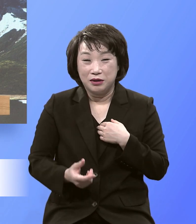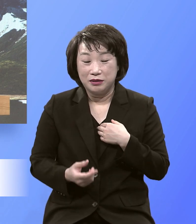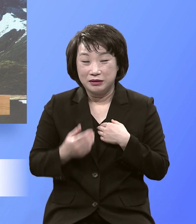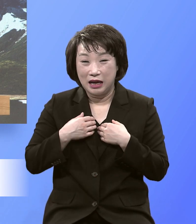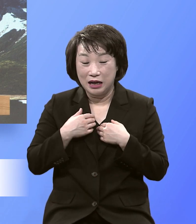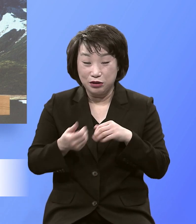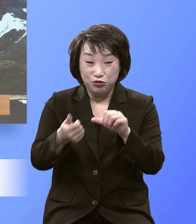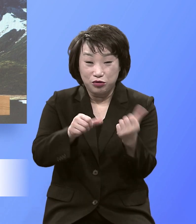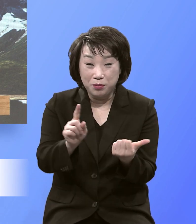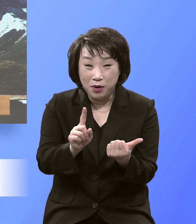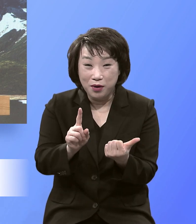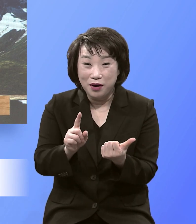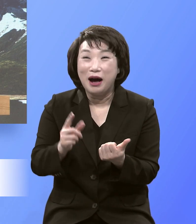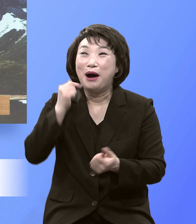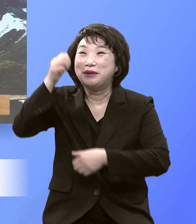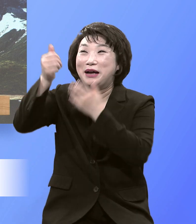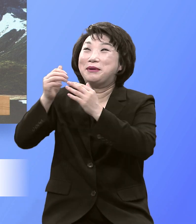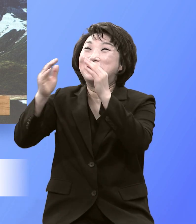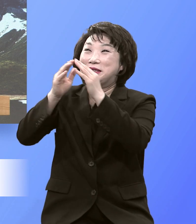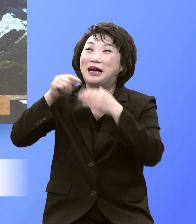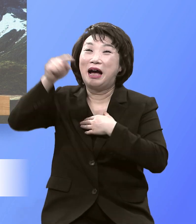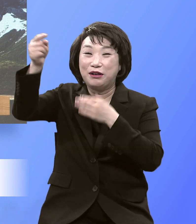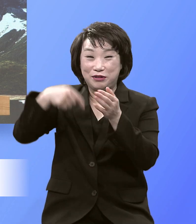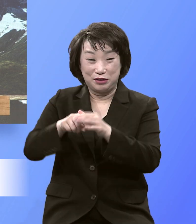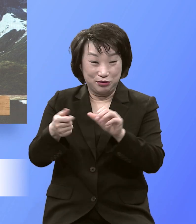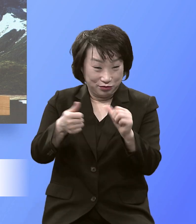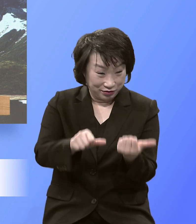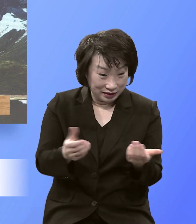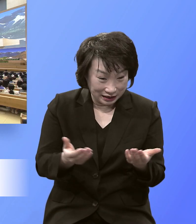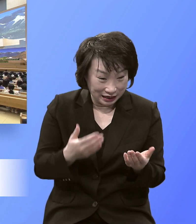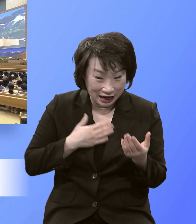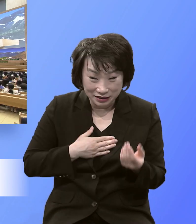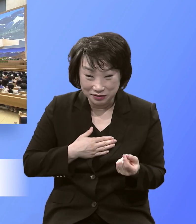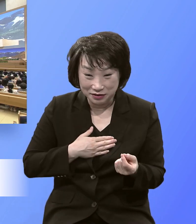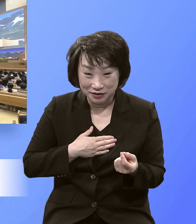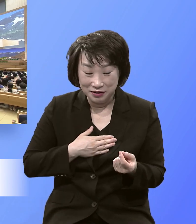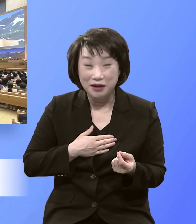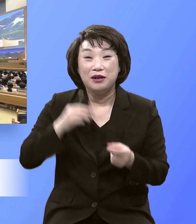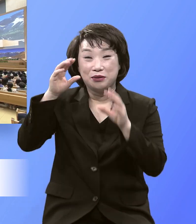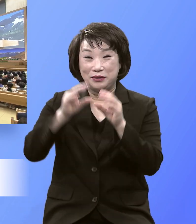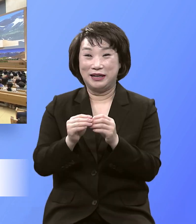가려고 죽는다는 사실에 대해서 동의하시면 아멘 합시다.